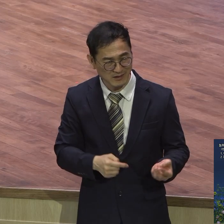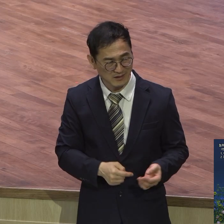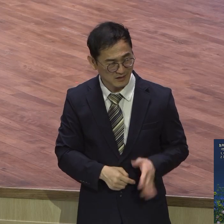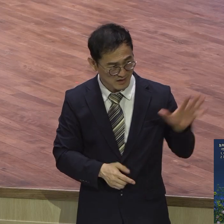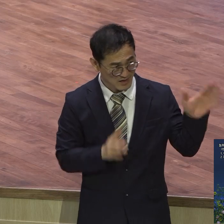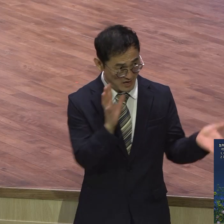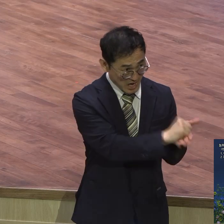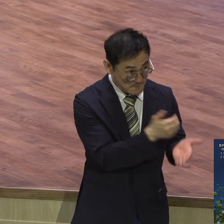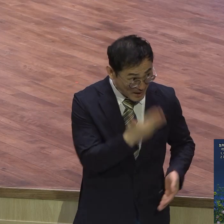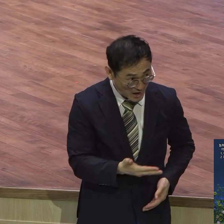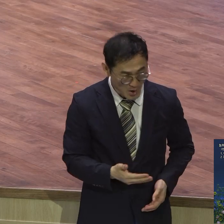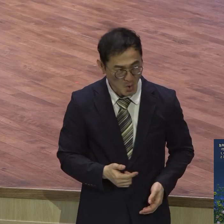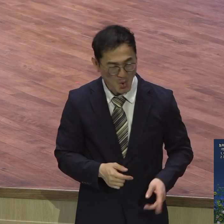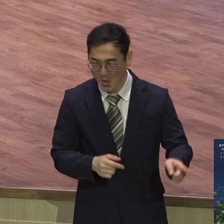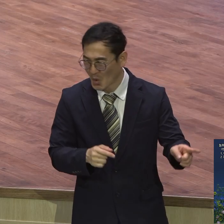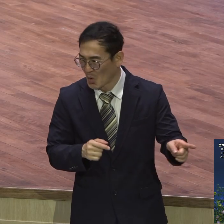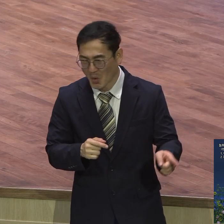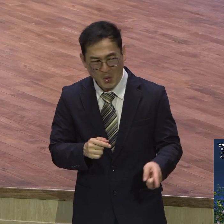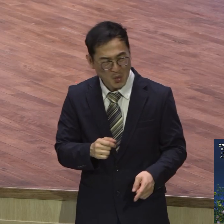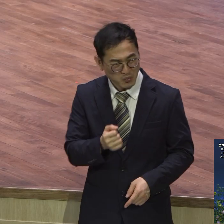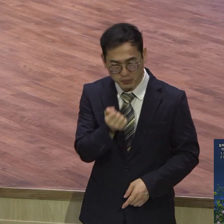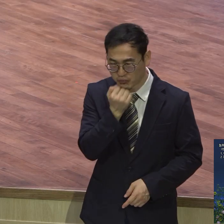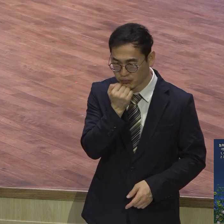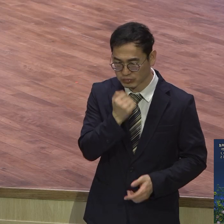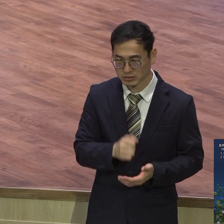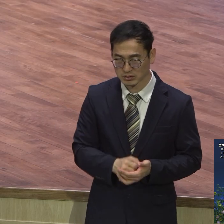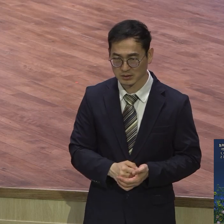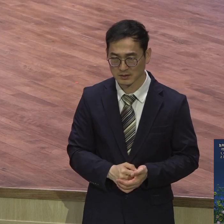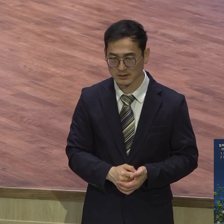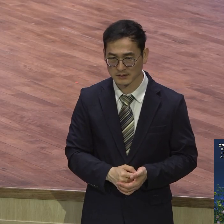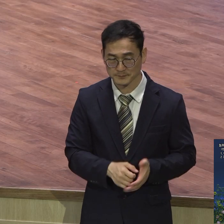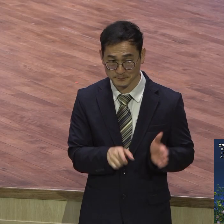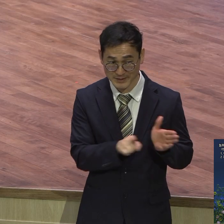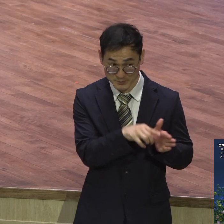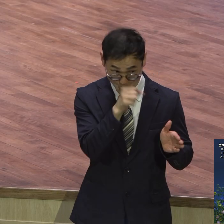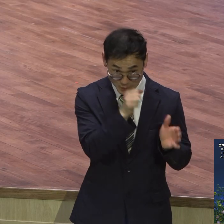믿음 좋은 사람 미음을 말하는 사람 왕따시기는 경우가 있어요